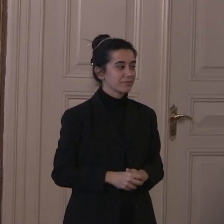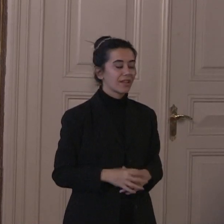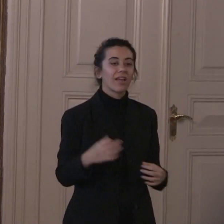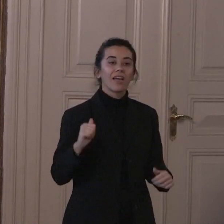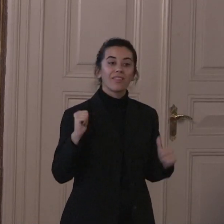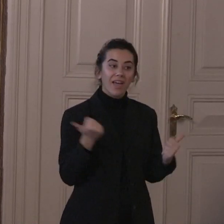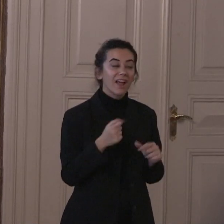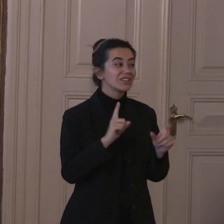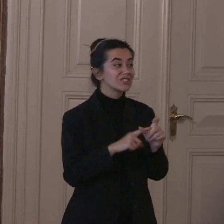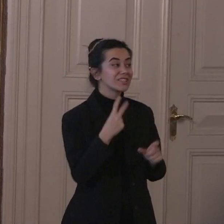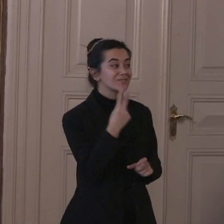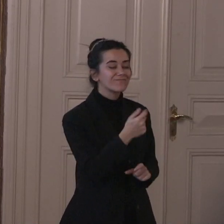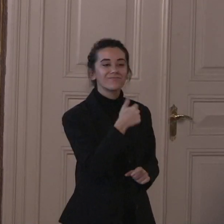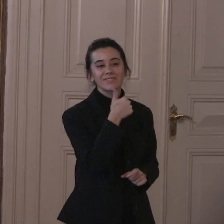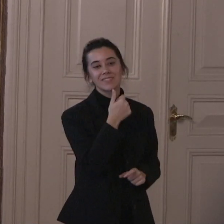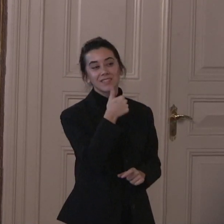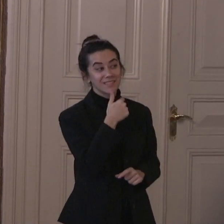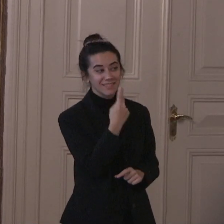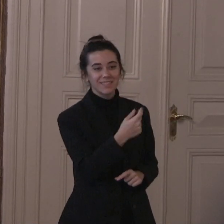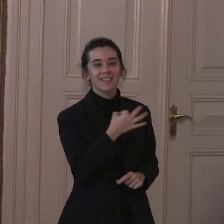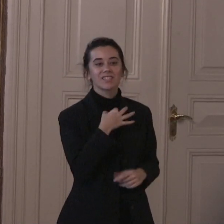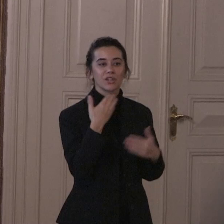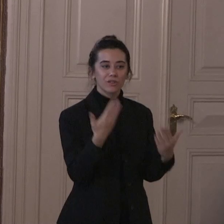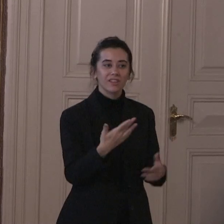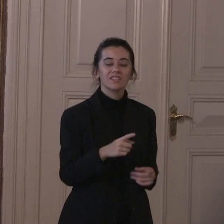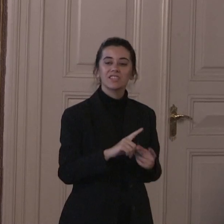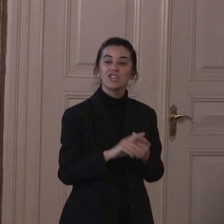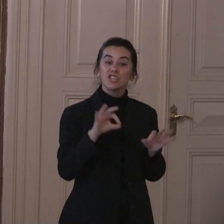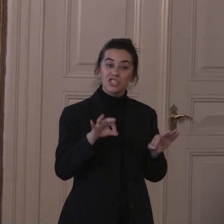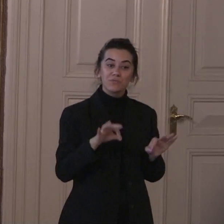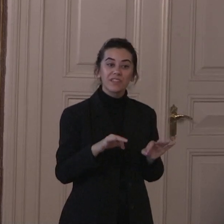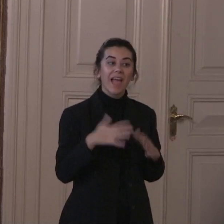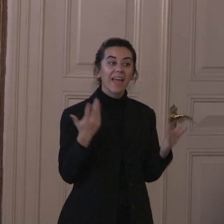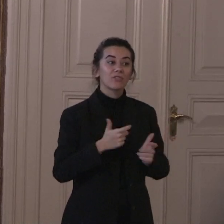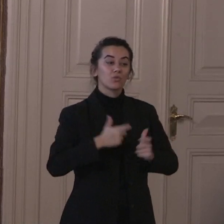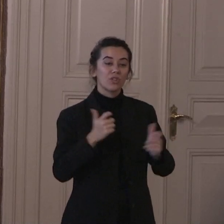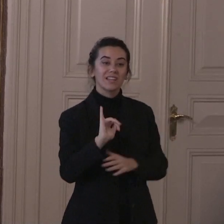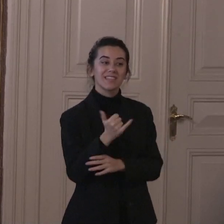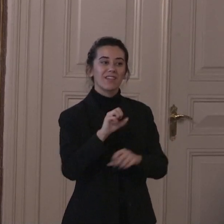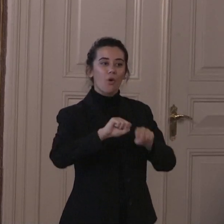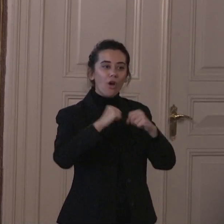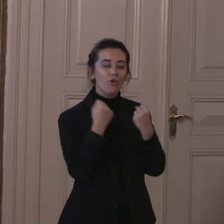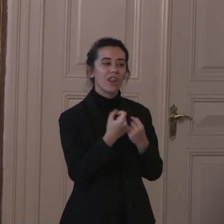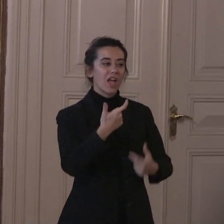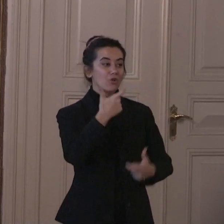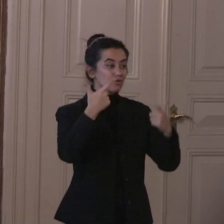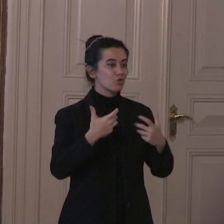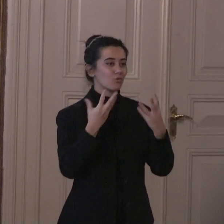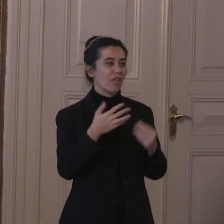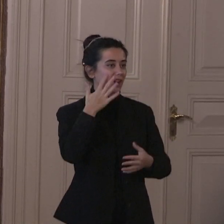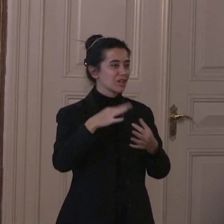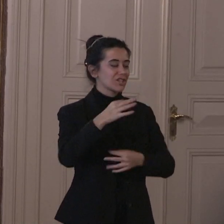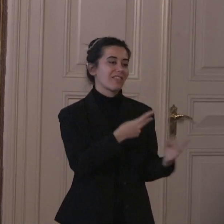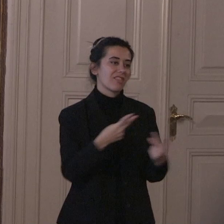Sayın Çayırlı'ya teşekkür ediyoruz. Ve kürsüye en güzel sanat atölyesi sorumlusu Sayın Filiz Bozan'ı davet ediyoruz. Buyurun lütfen.